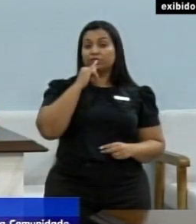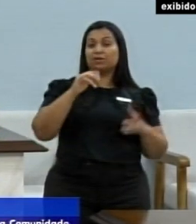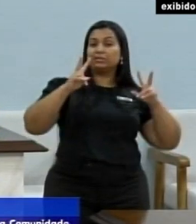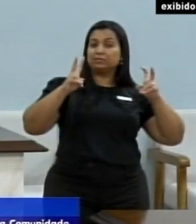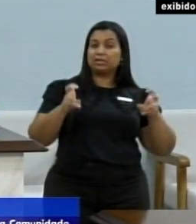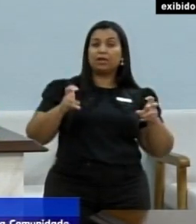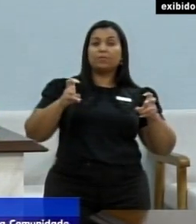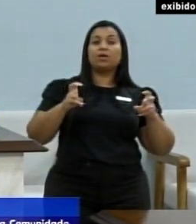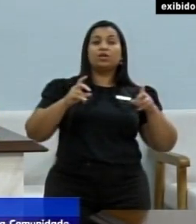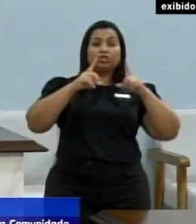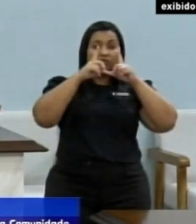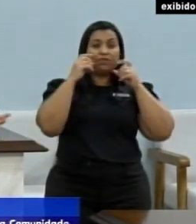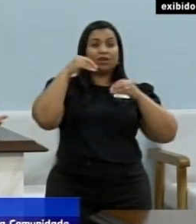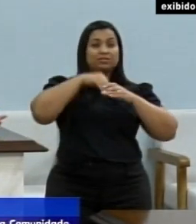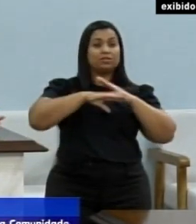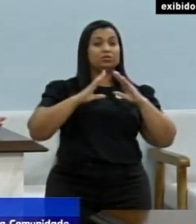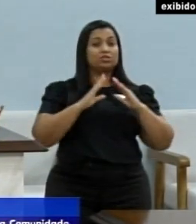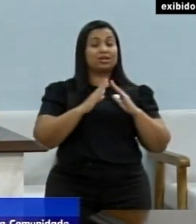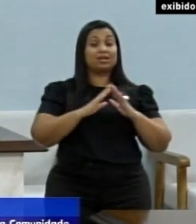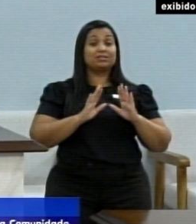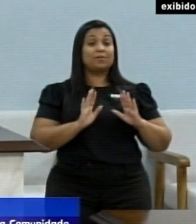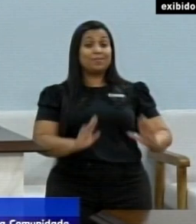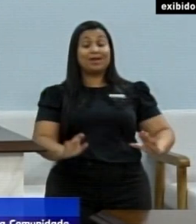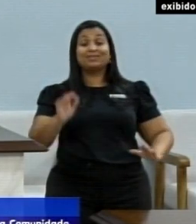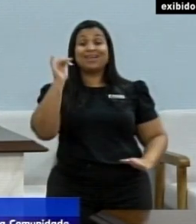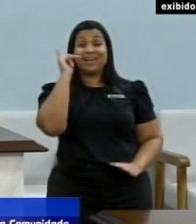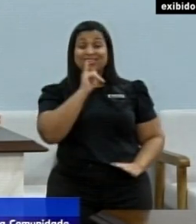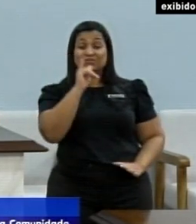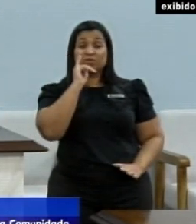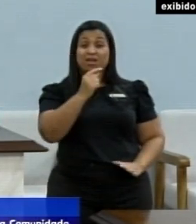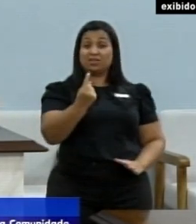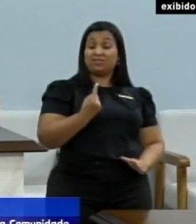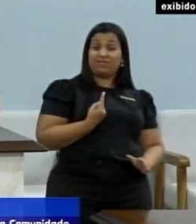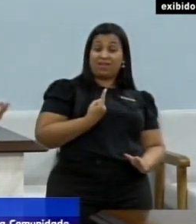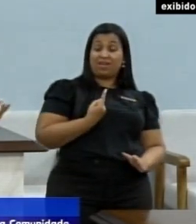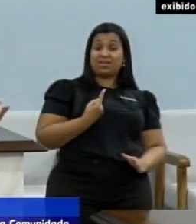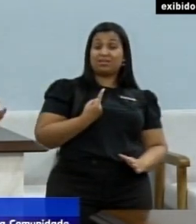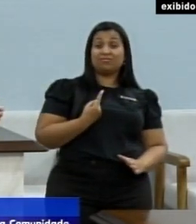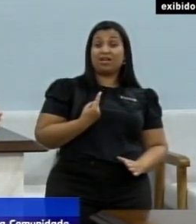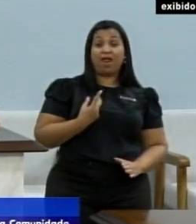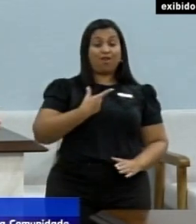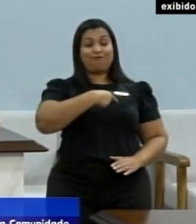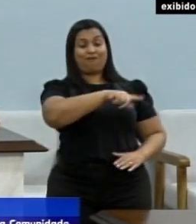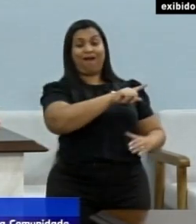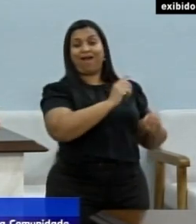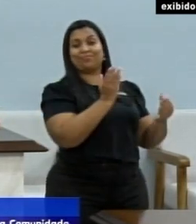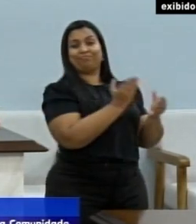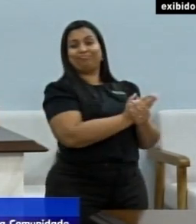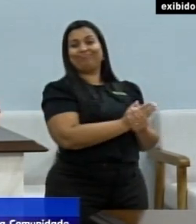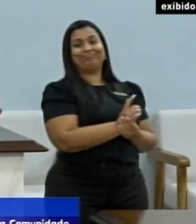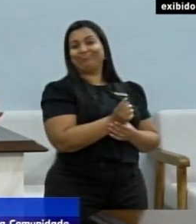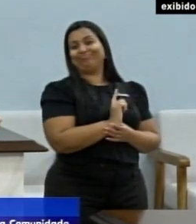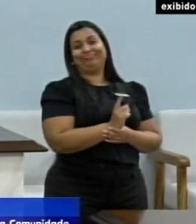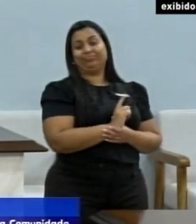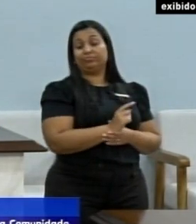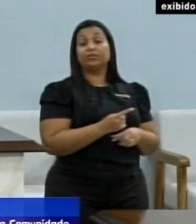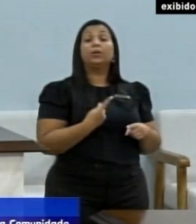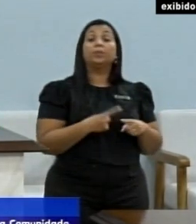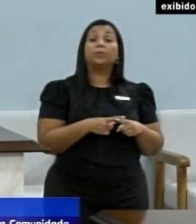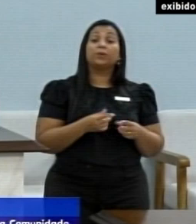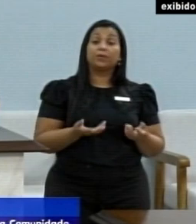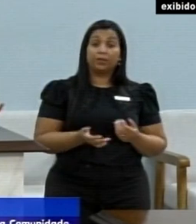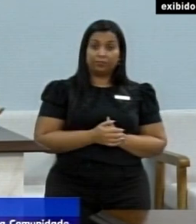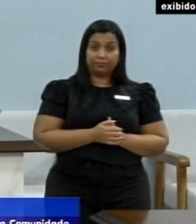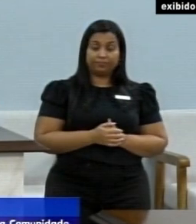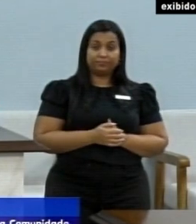de violência doméstica. Só que as mulheres que chegam até nós são as mulheres que não vão até esses órgãos. E por quê?